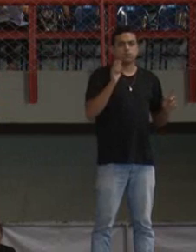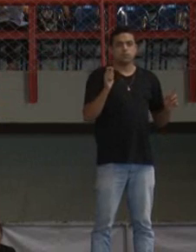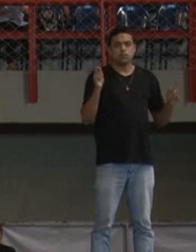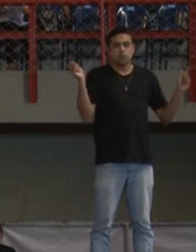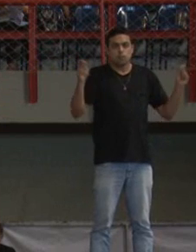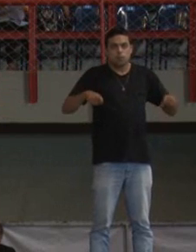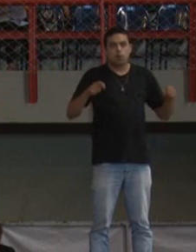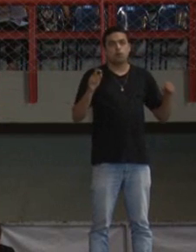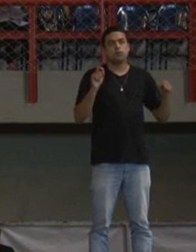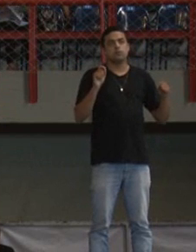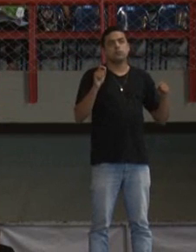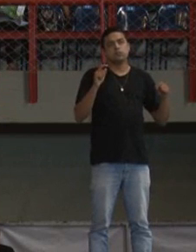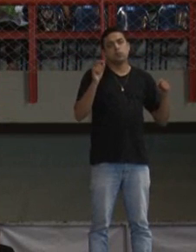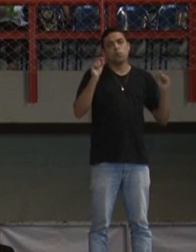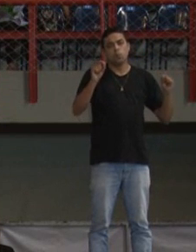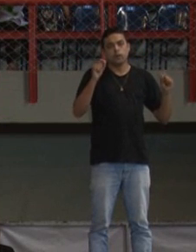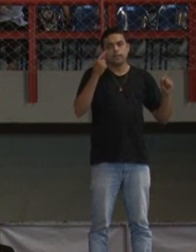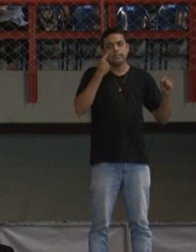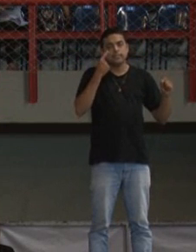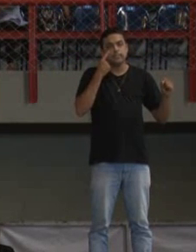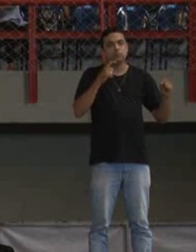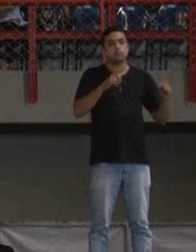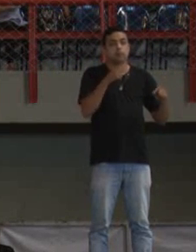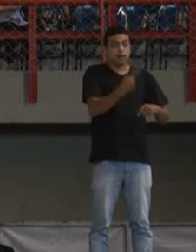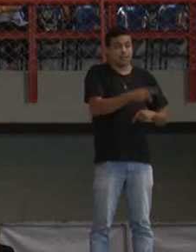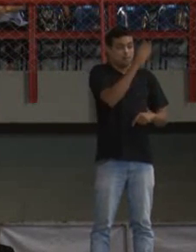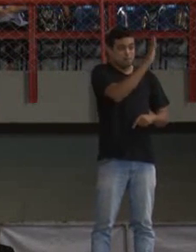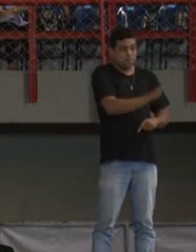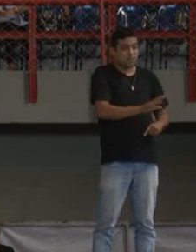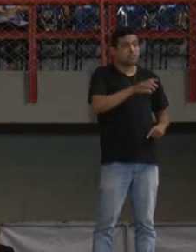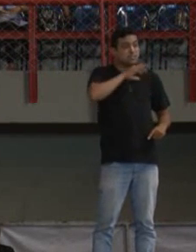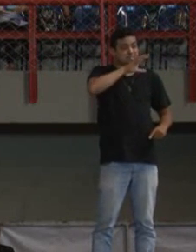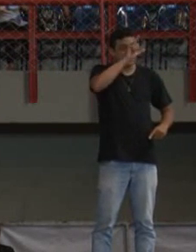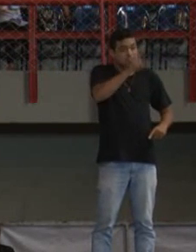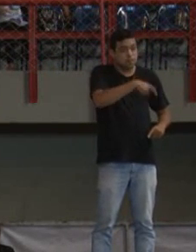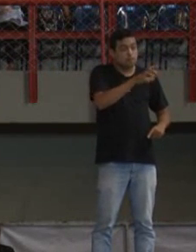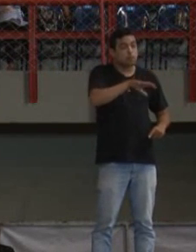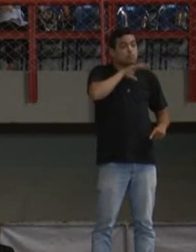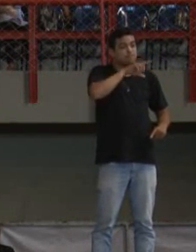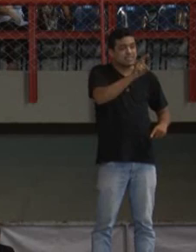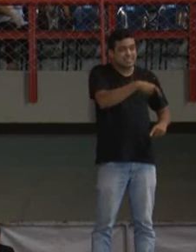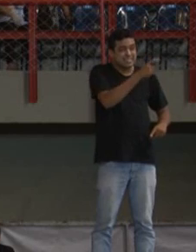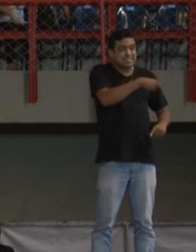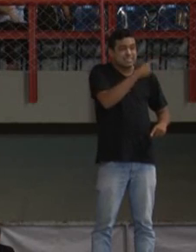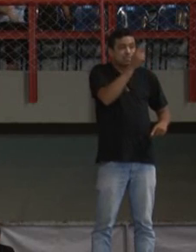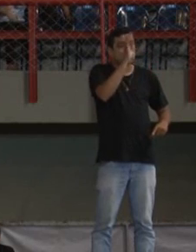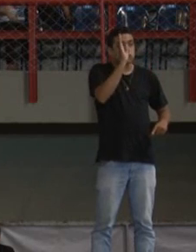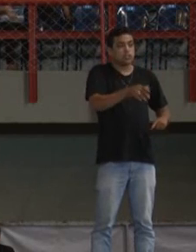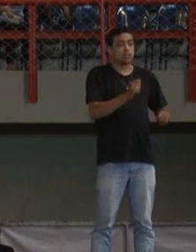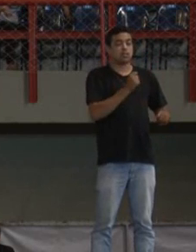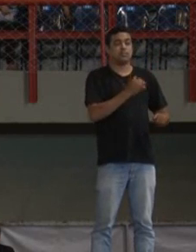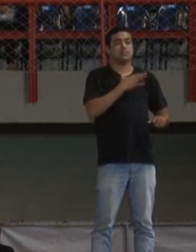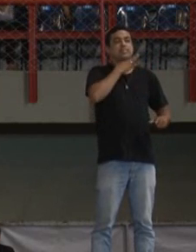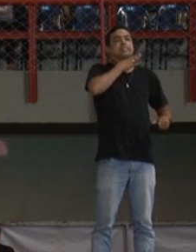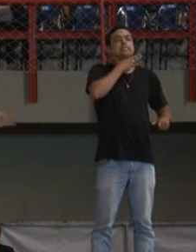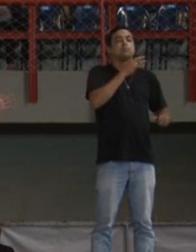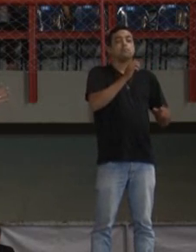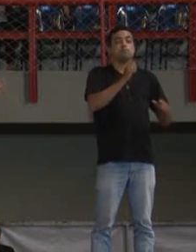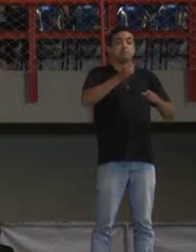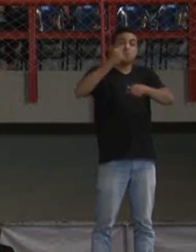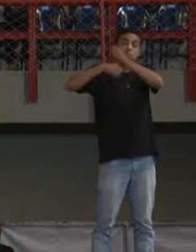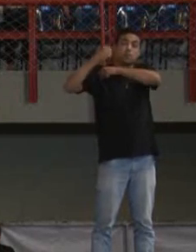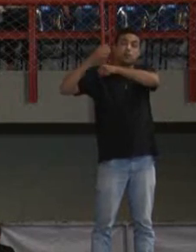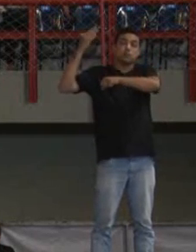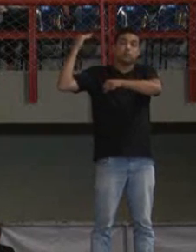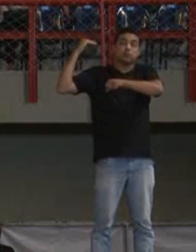Posso ou não posso dizer que a carga tributária no Brasil de hoje é a maior de todos os tempos?